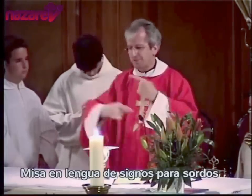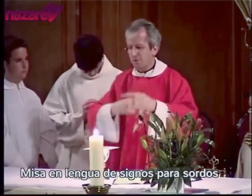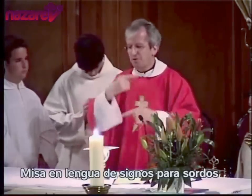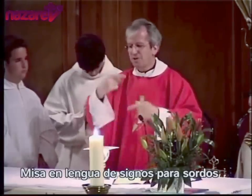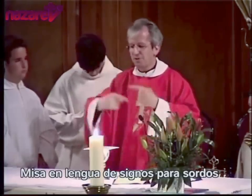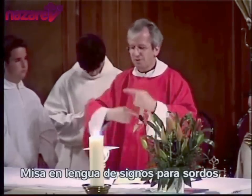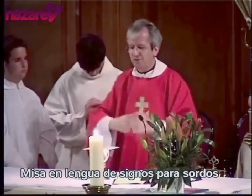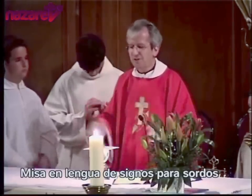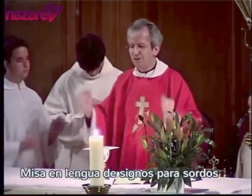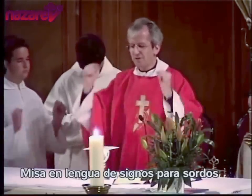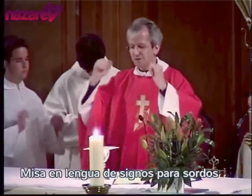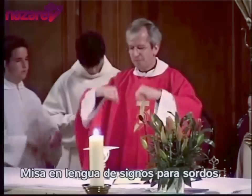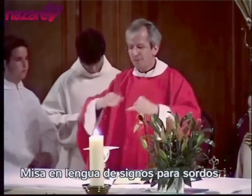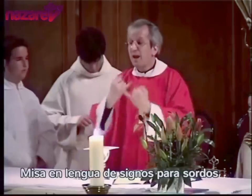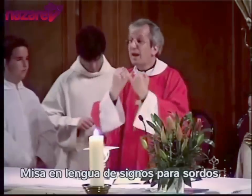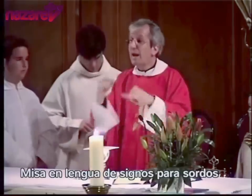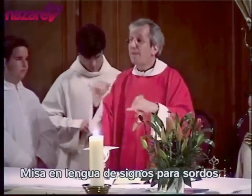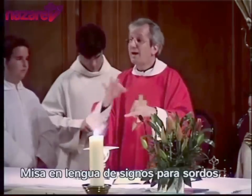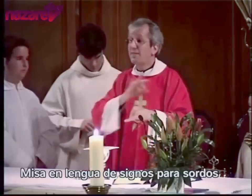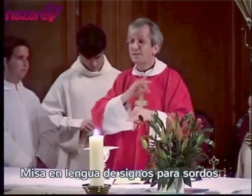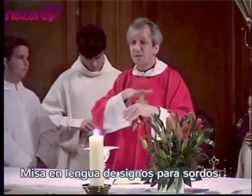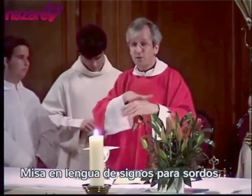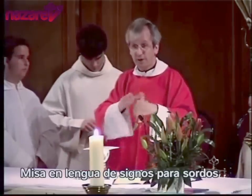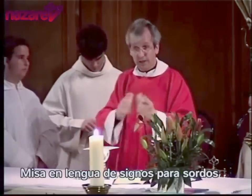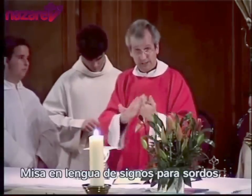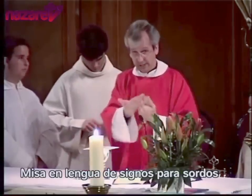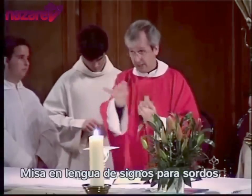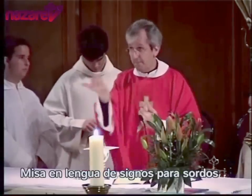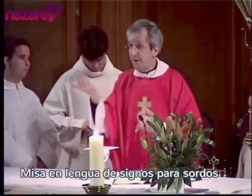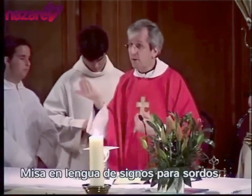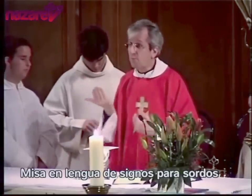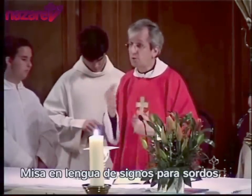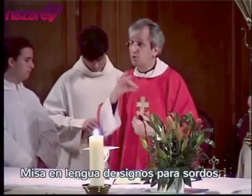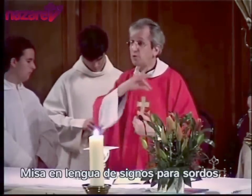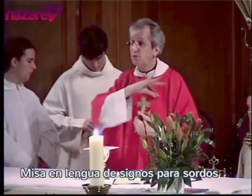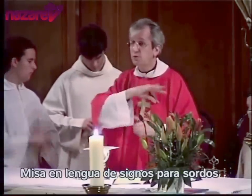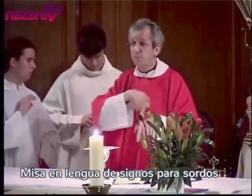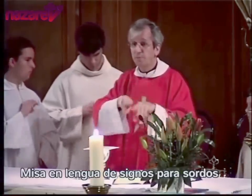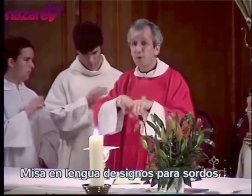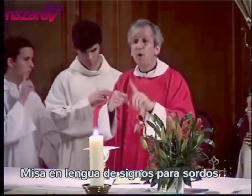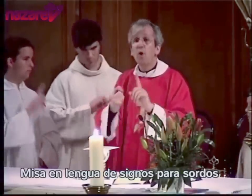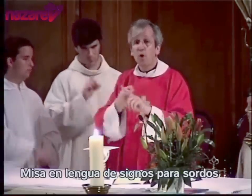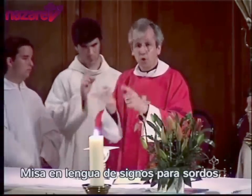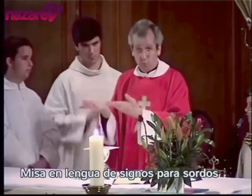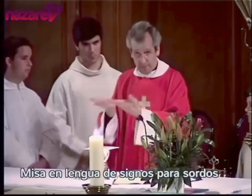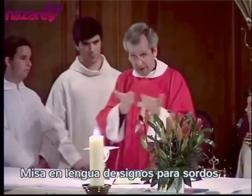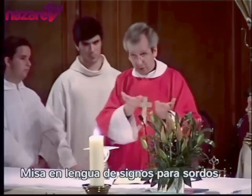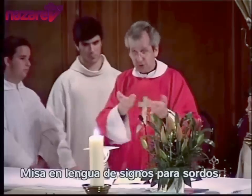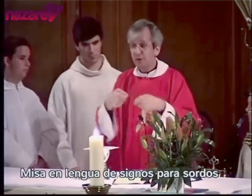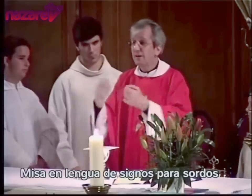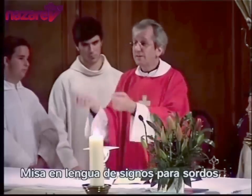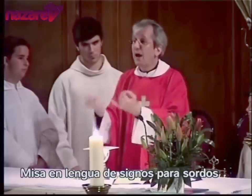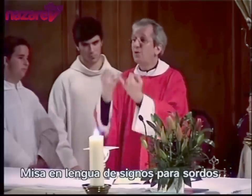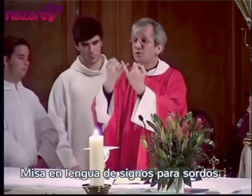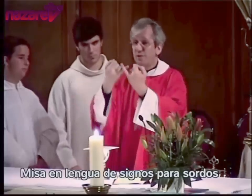y reinas por los siglos de los siglos, amén. La paz del Señor esté siempre con vosotros y con tu espíritu. Como